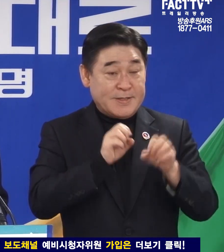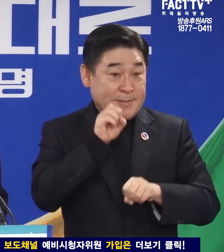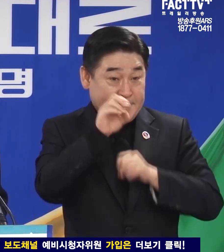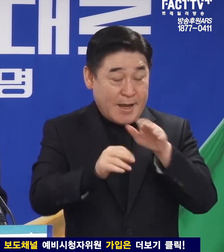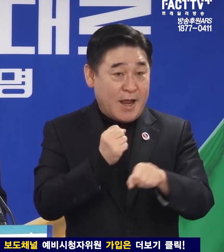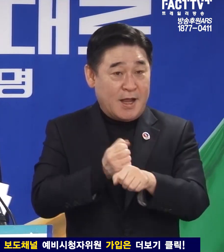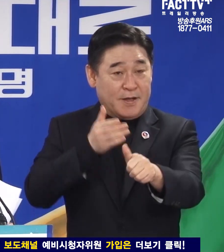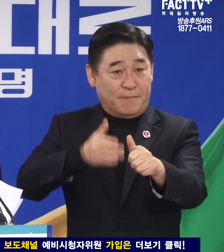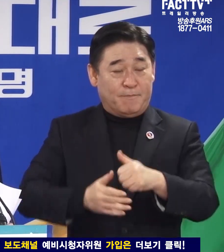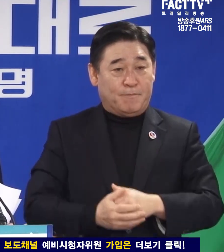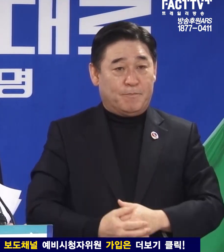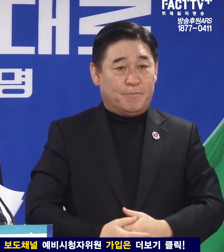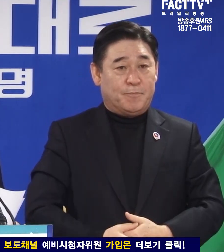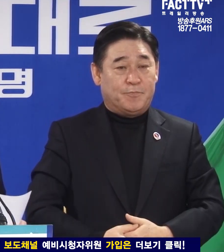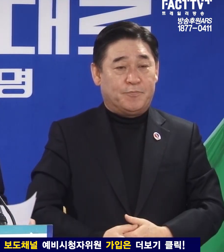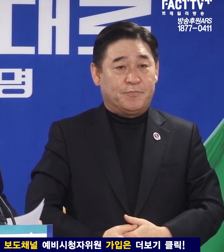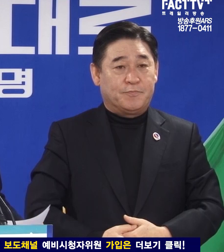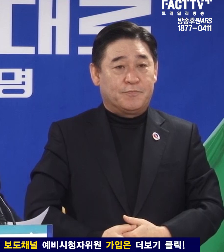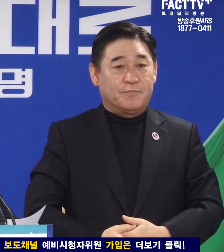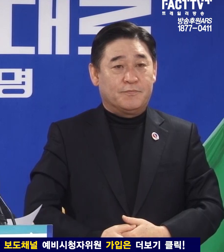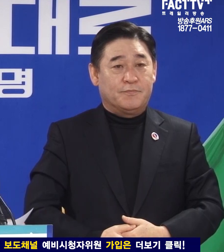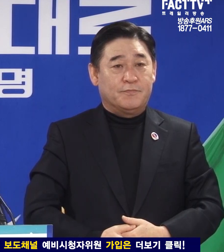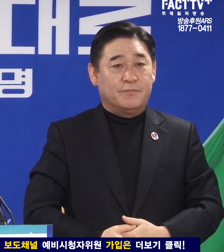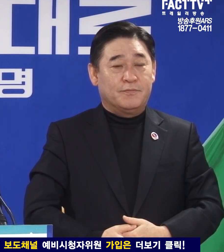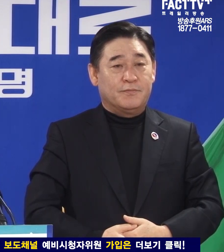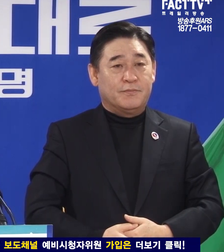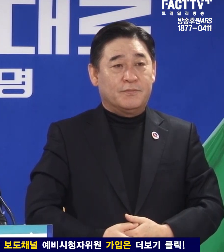이실직고 해야 할 것입니다.